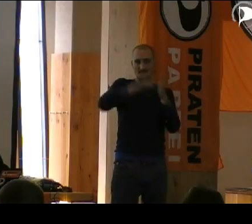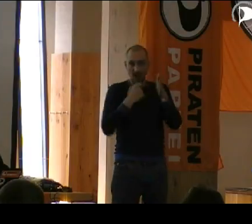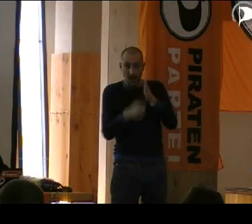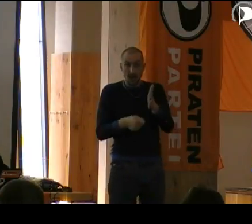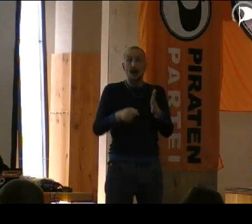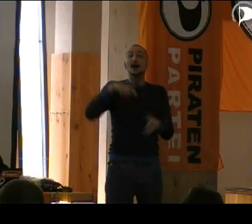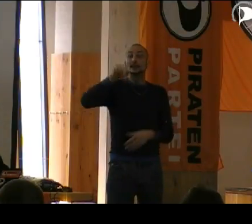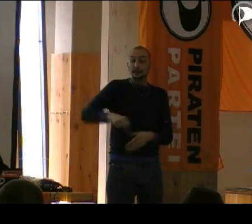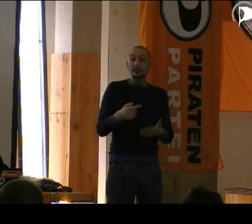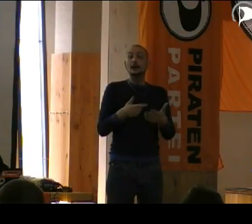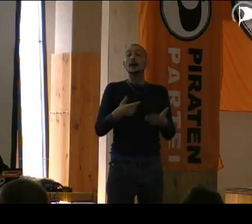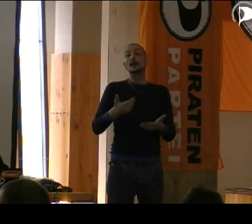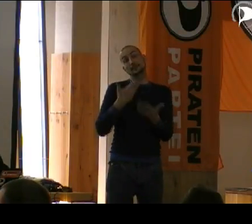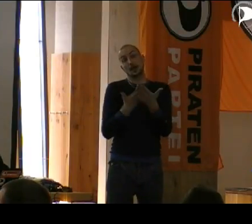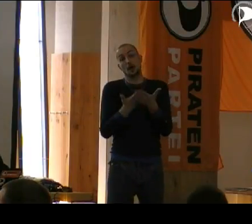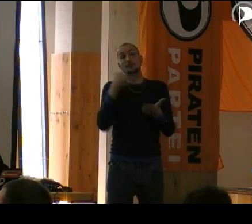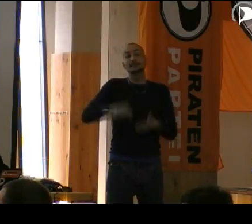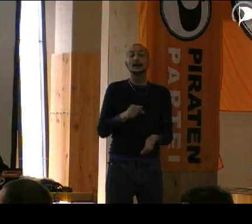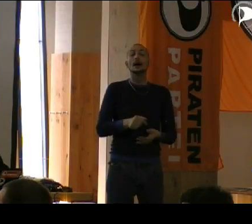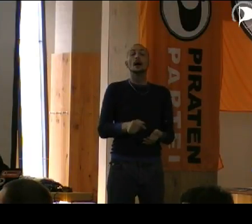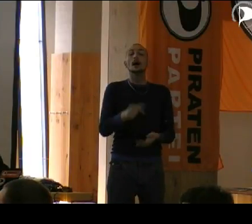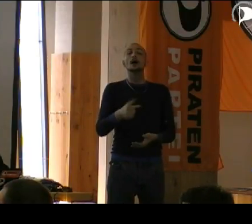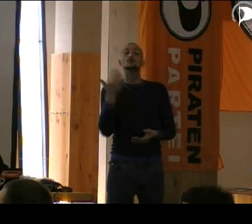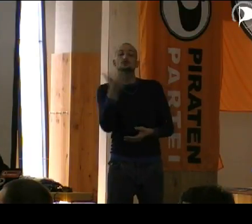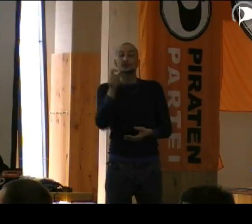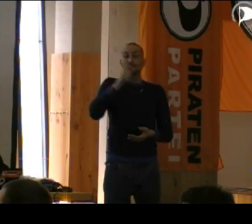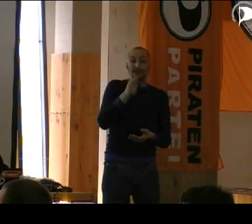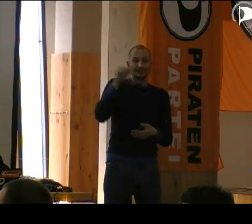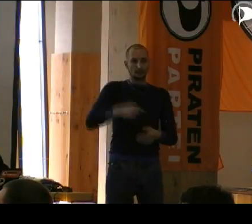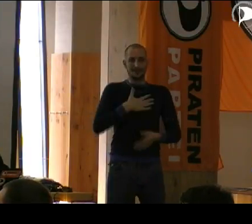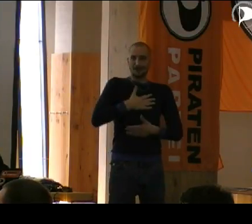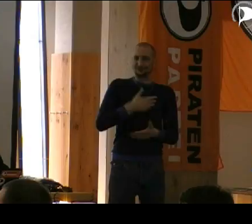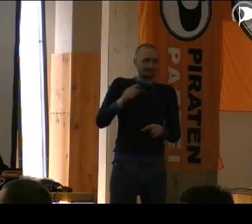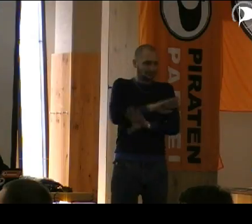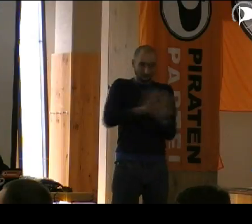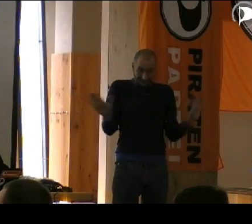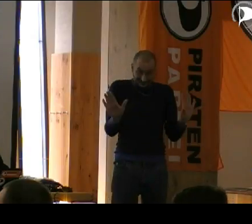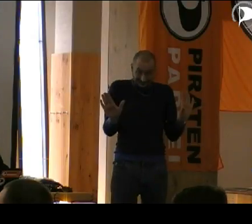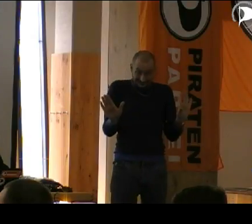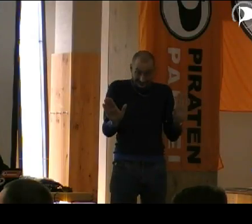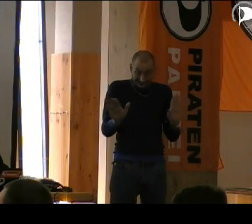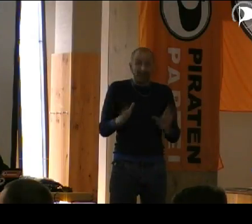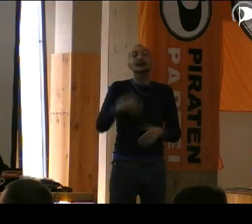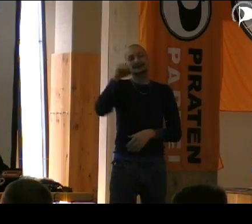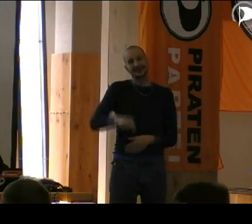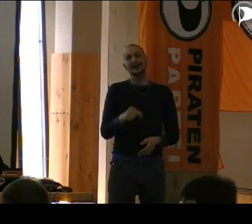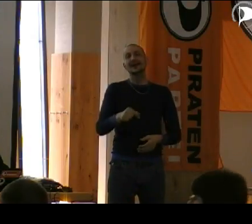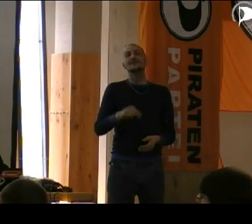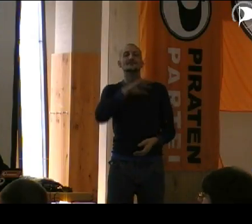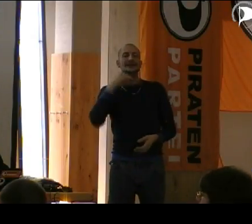deswegen würde ich meine grußwort deren hersteller überraschend wieder beenden danke daß hier sein kann und viel erfolg heute